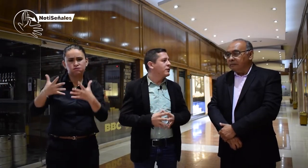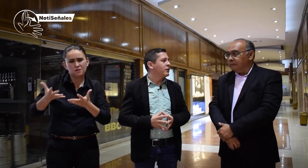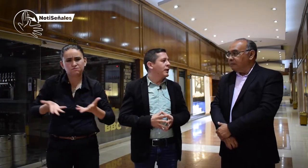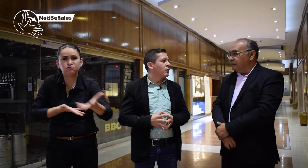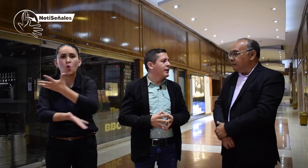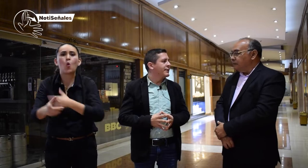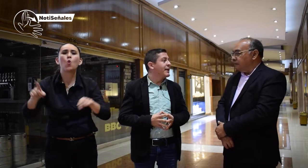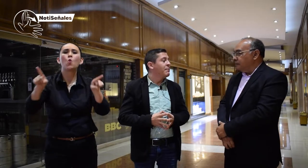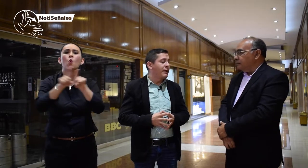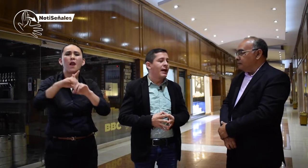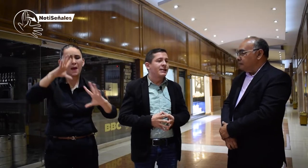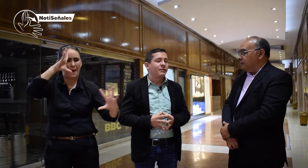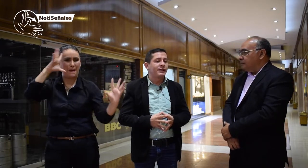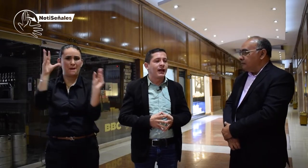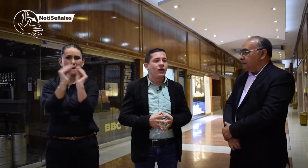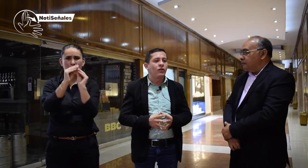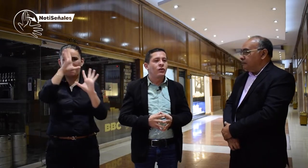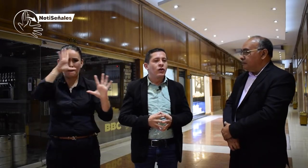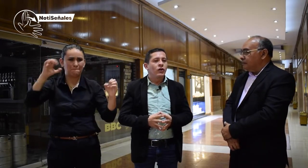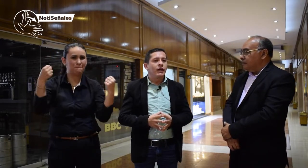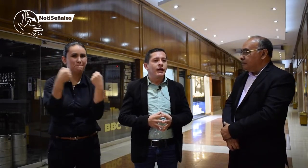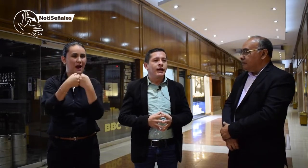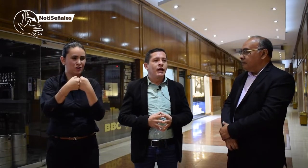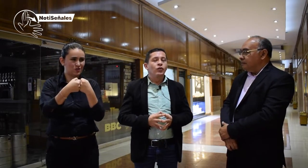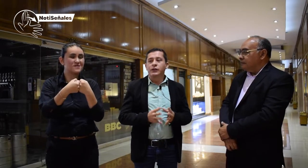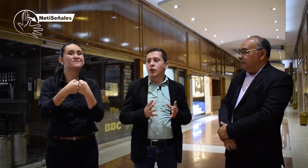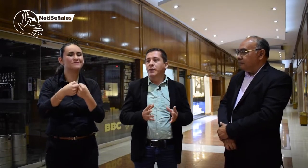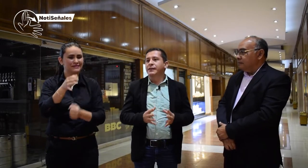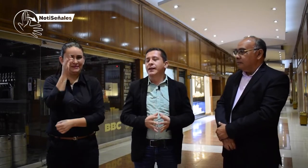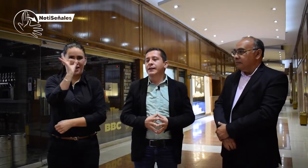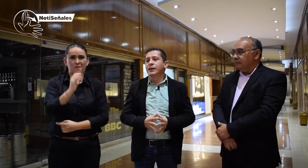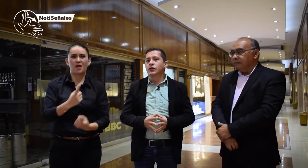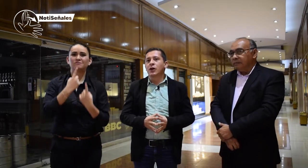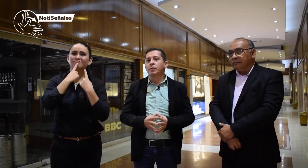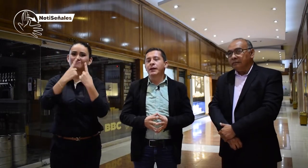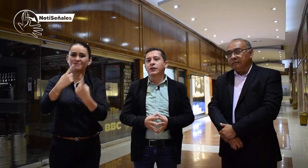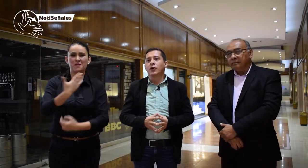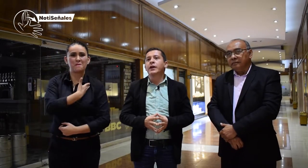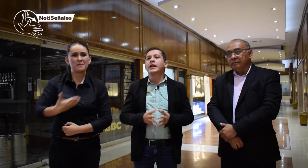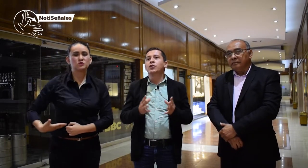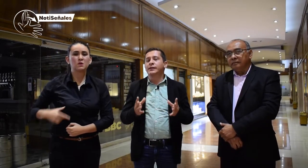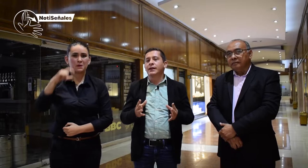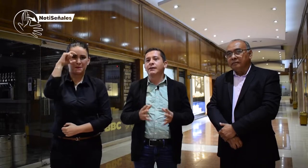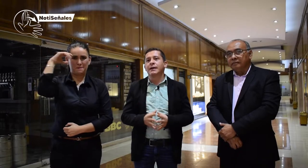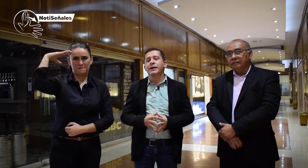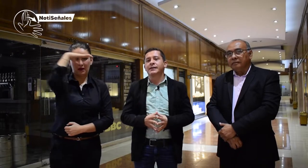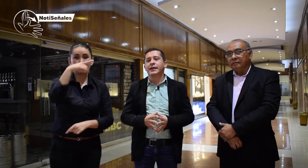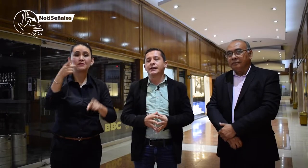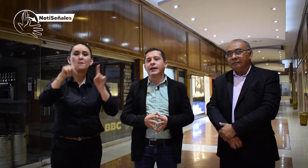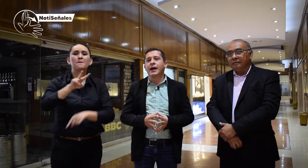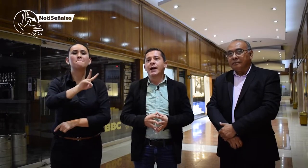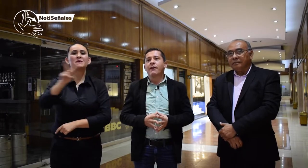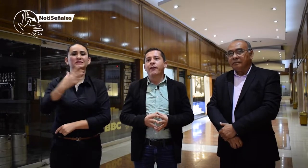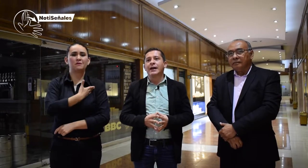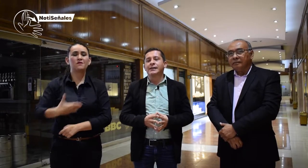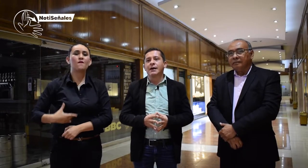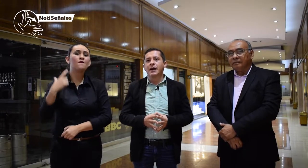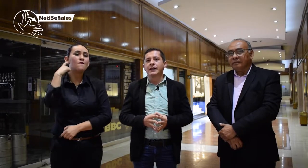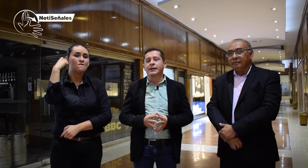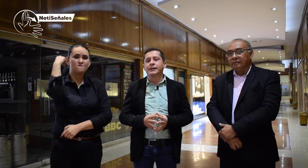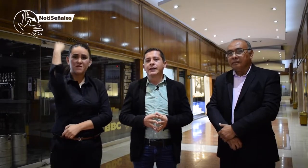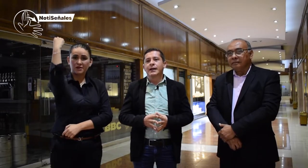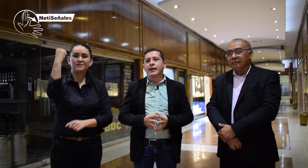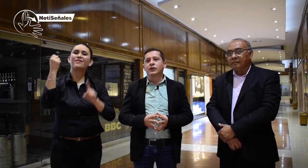gran pacto, que es lo que siempre ha expresado nuestro presidente Gustavo Petro y nuestra vicepresidenta